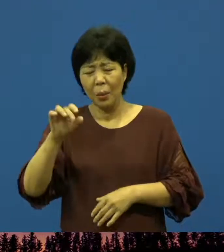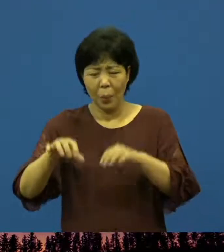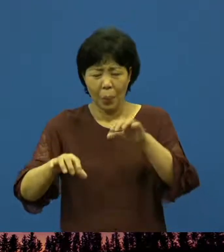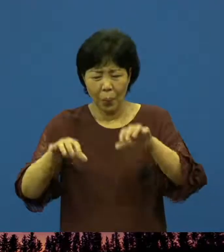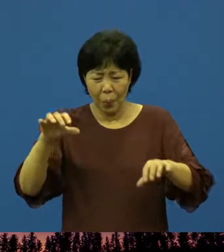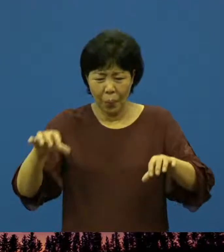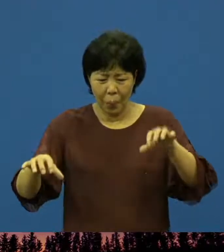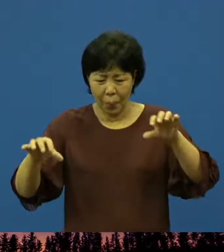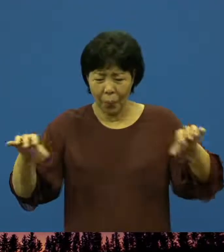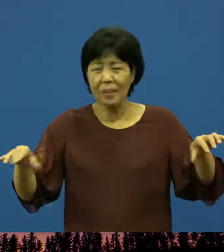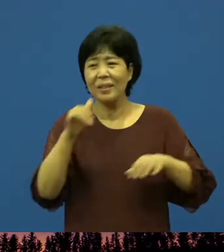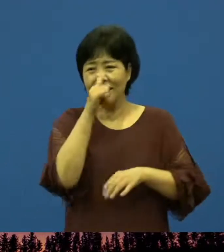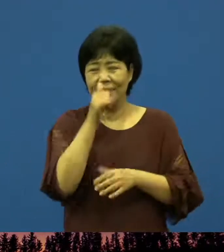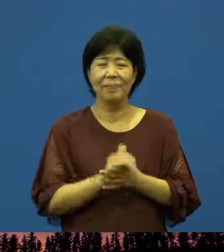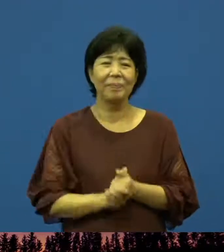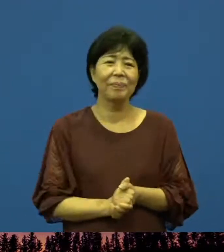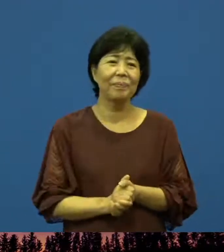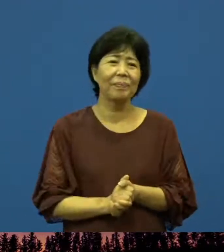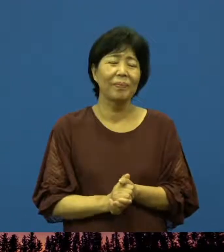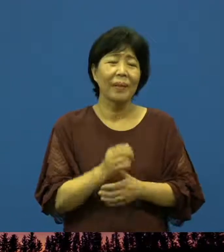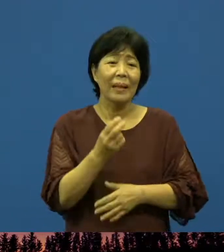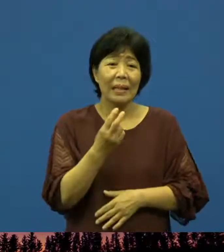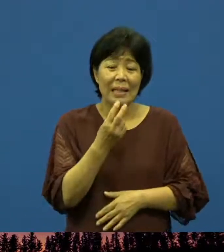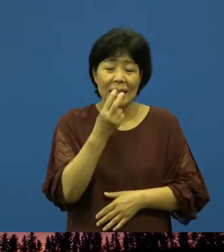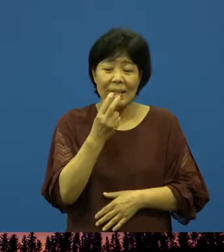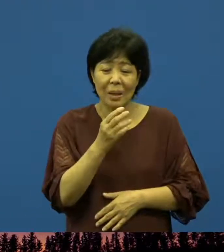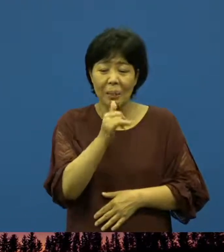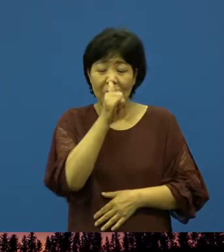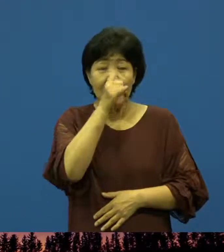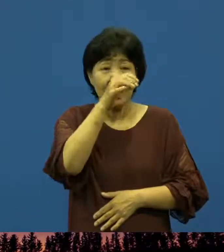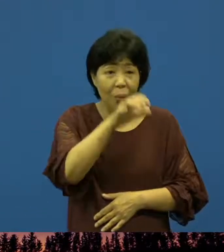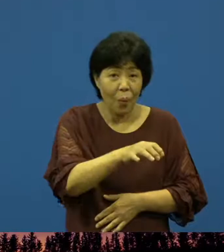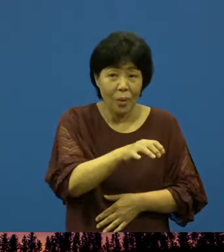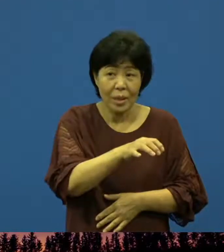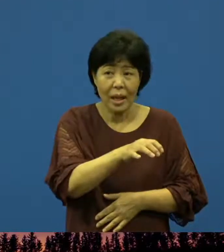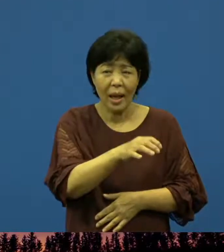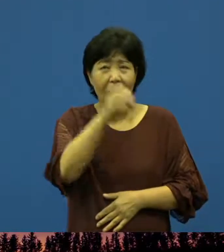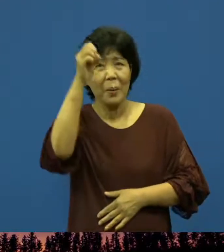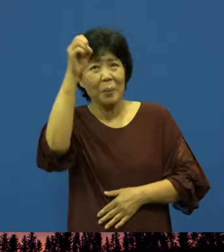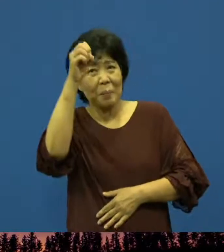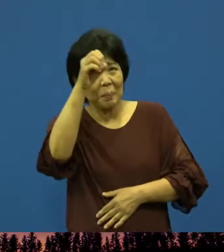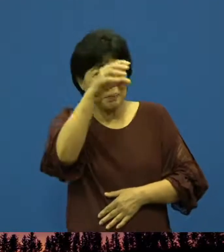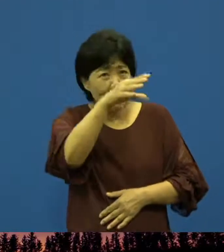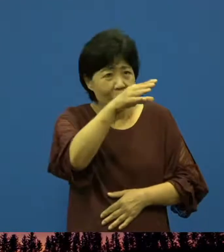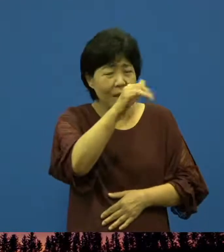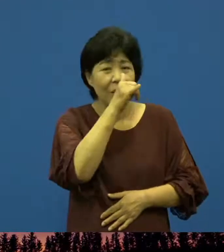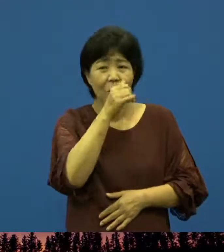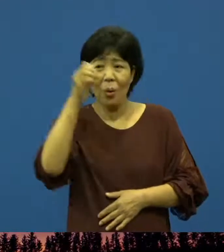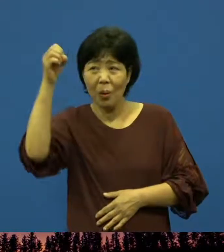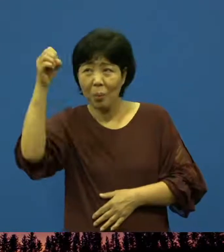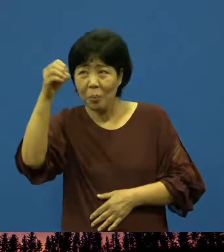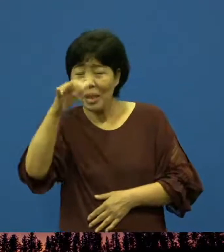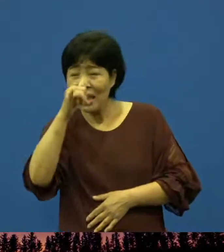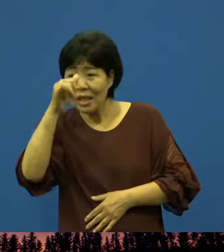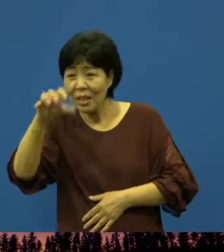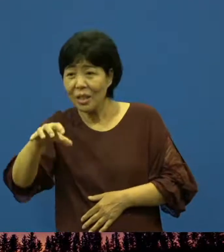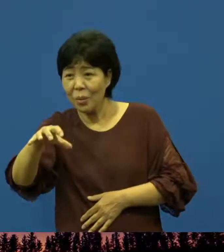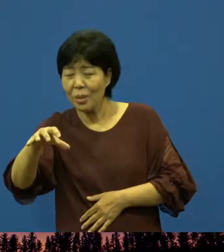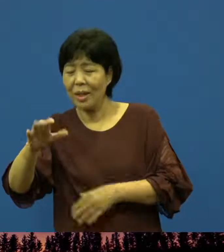흘러나오는 것입니다. 여러분, 생명이 있는 곳에 빛이 있고, 빛이 있는 곳에 사랑이 있고, 사랑이 있는 곳에 생명이